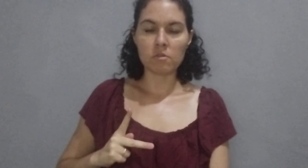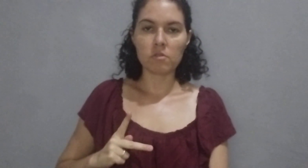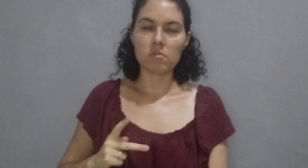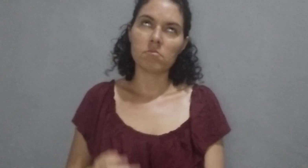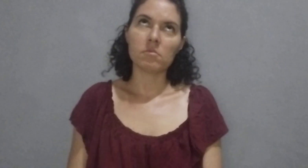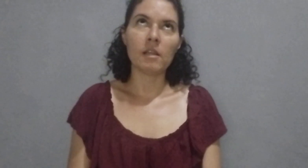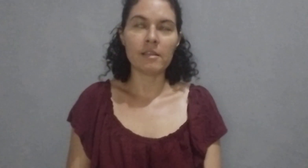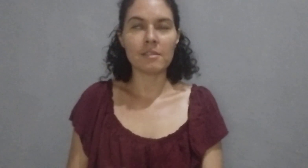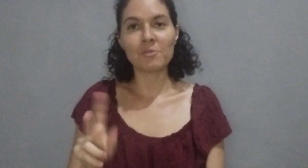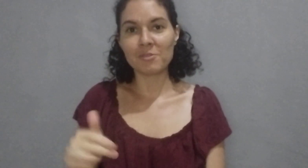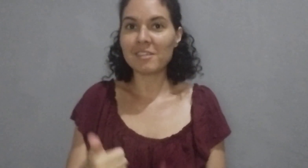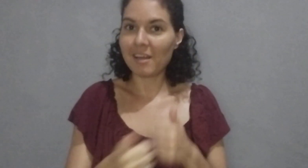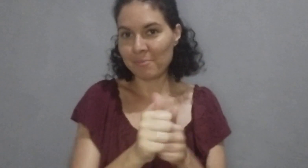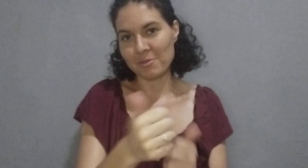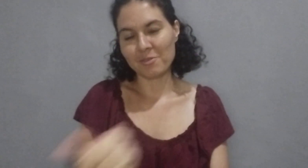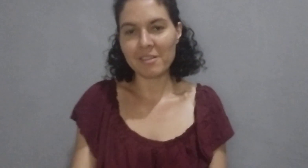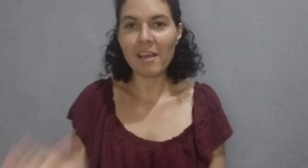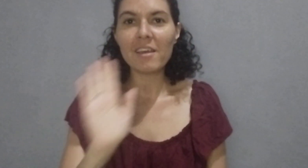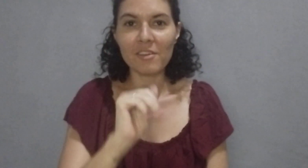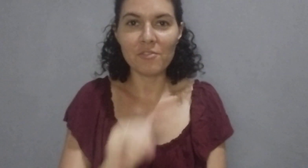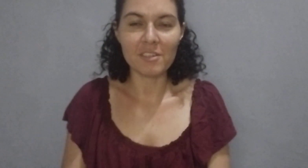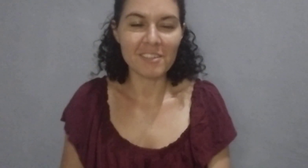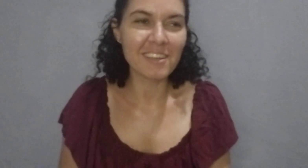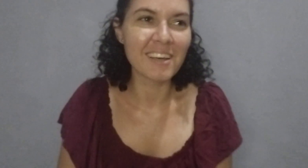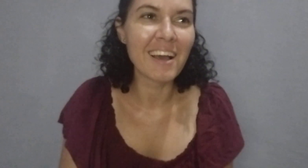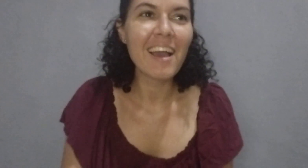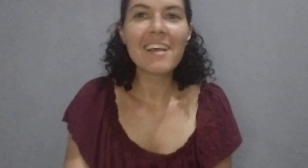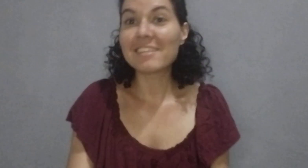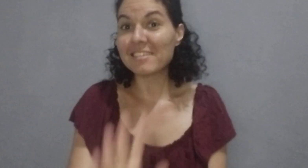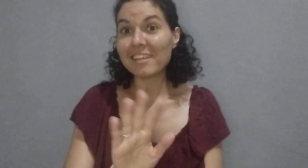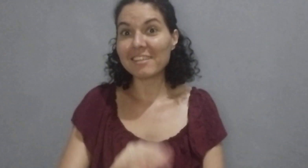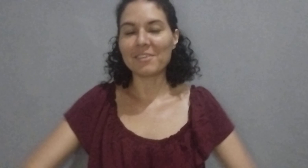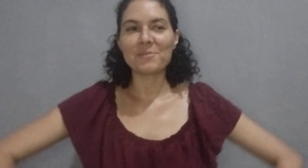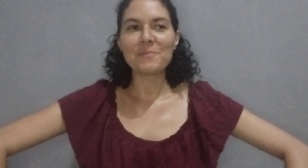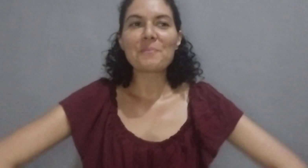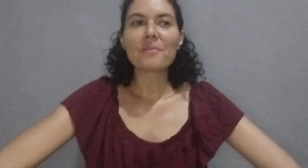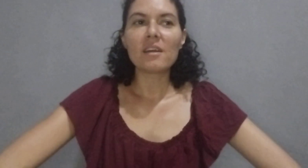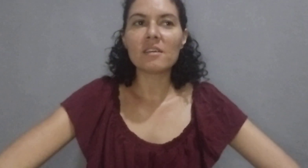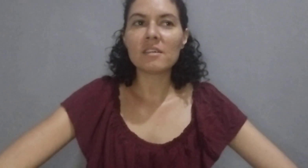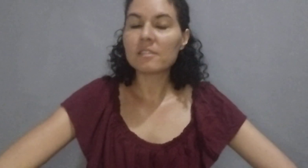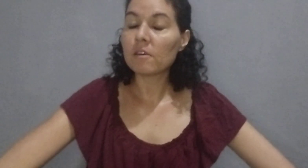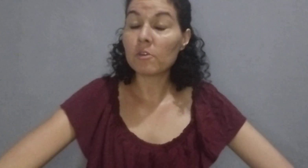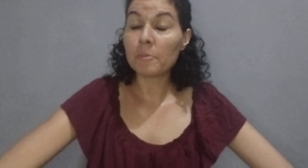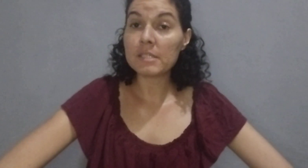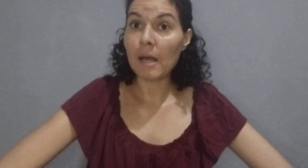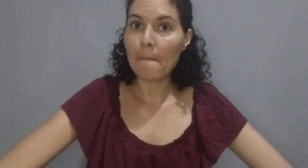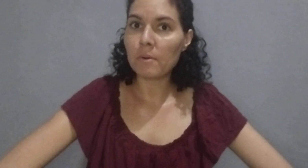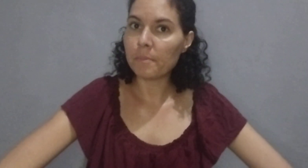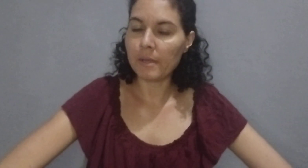apóstolos. Aliás, é 12 apóstolos, né? Enfim, vocês entenderam. Então, eu vou começar por